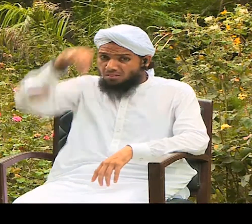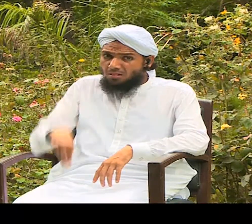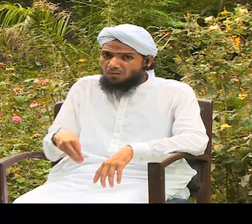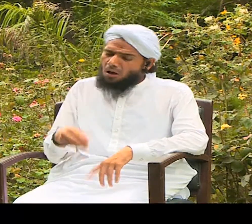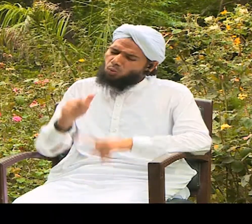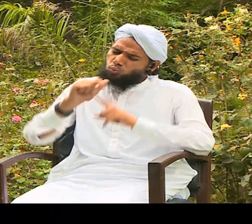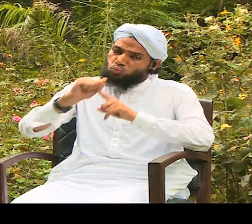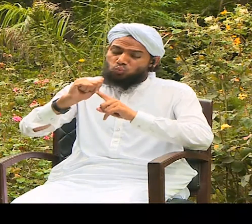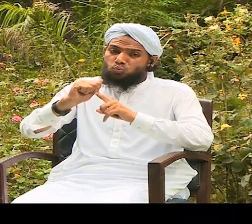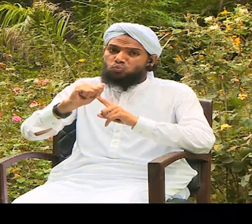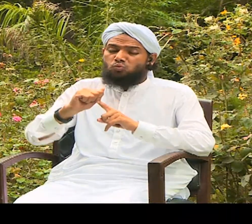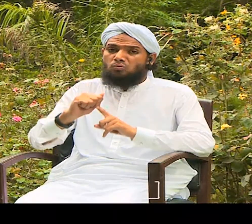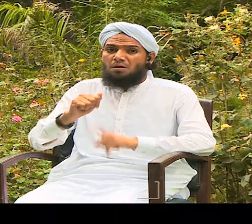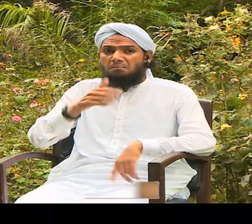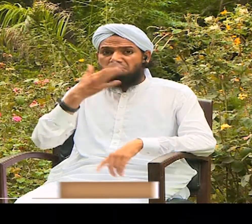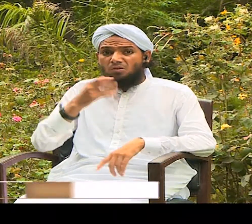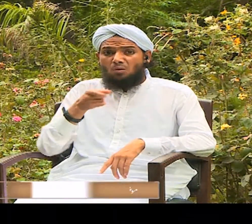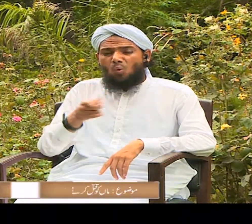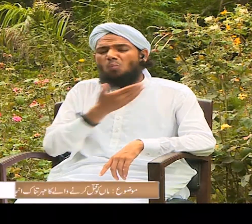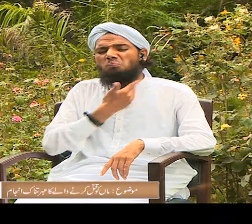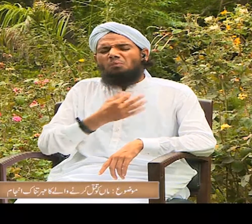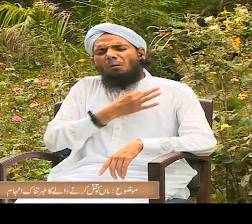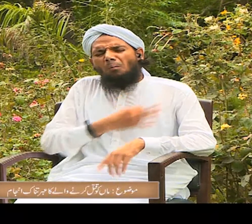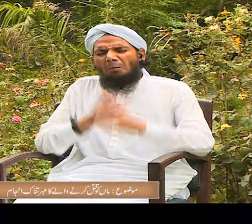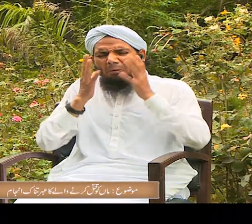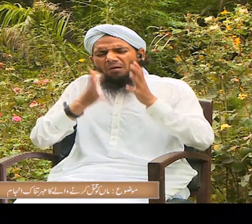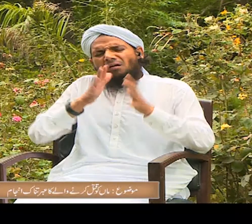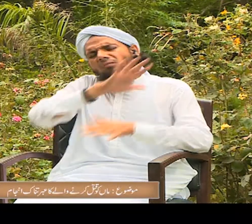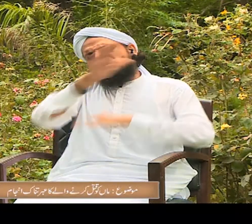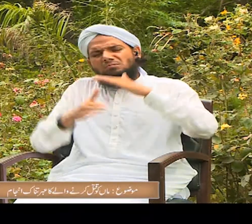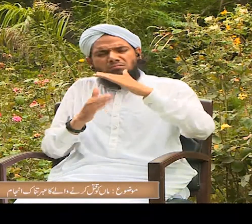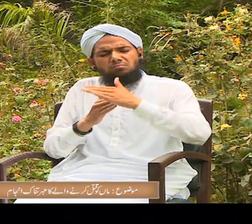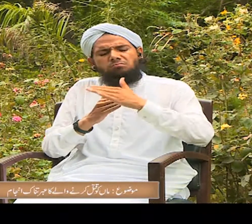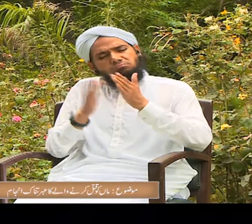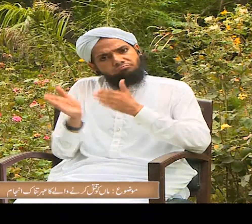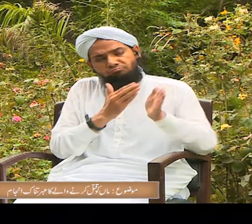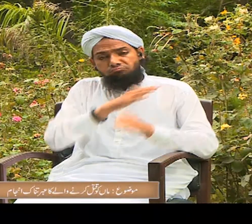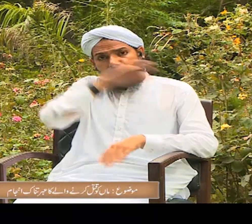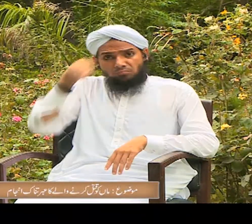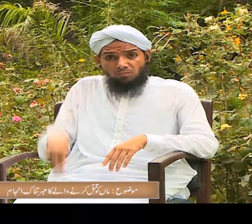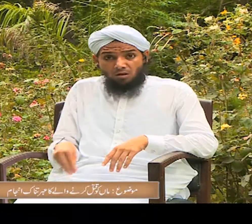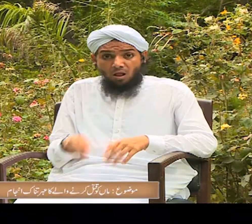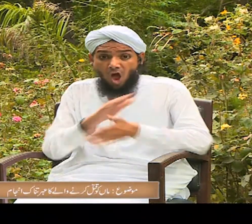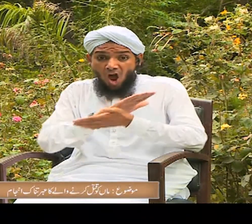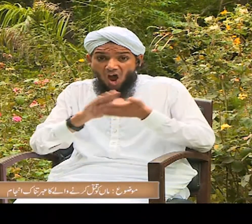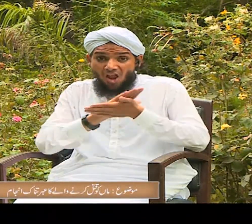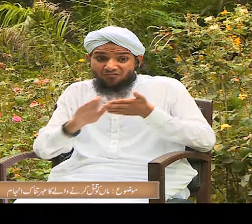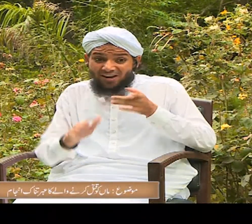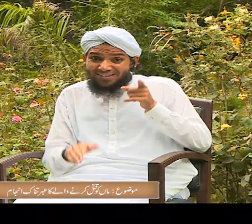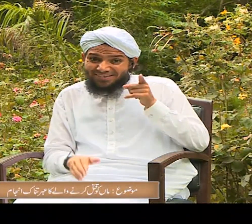کا مزہ ضرور چکھاؤں گا، اگرچہ وہ کیسا ہی برگزیدہ کیوں نہ ہو۔ اے ابن ہرون، پھر اللہ پاک تیری ماں